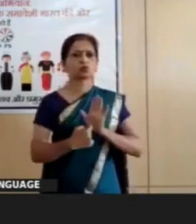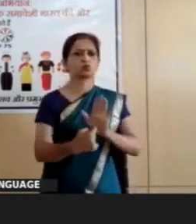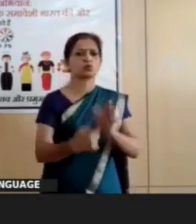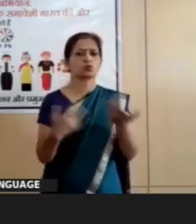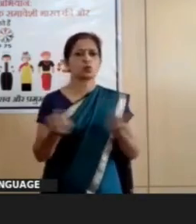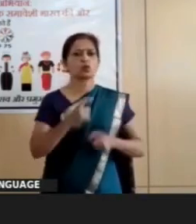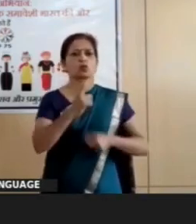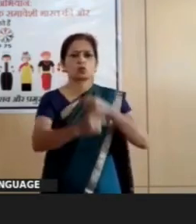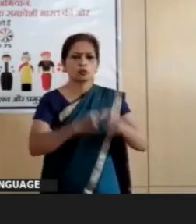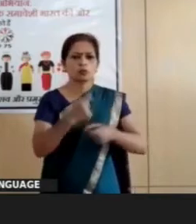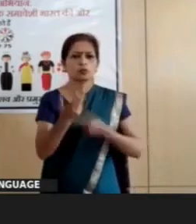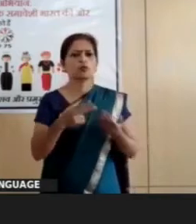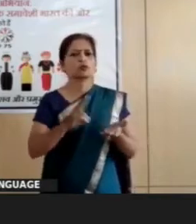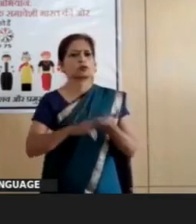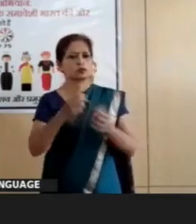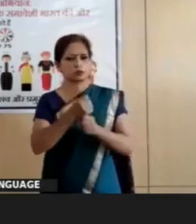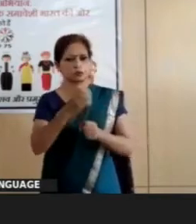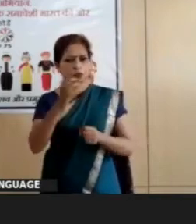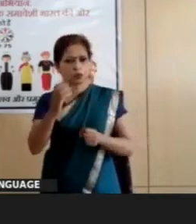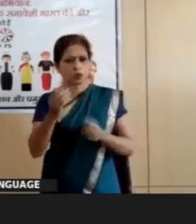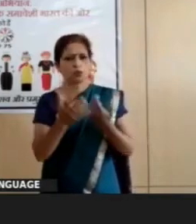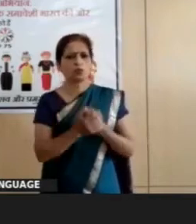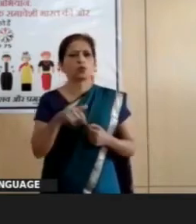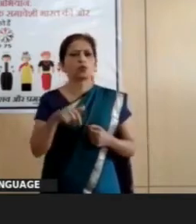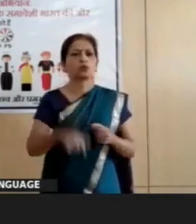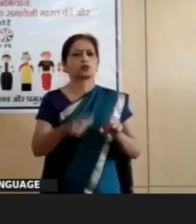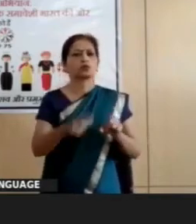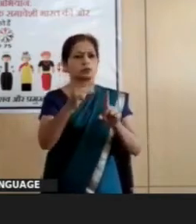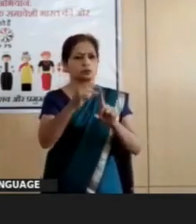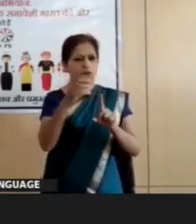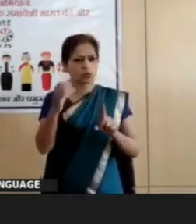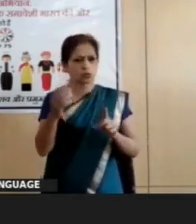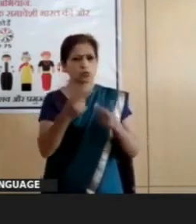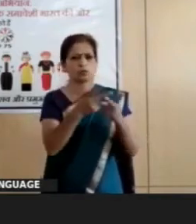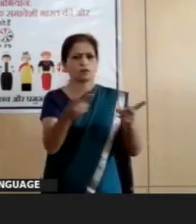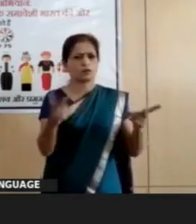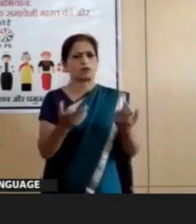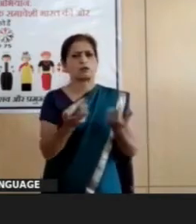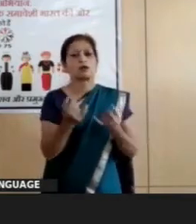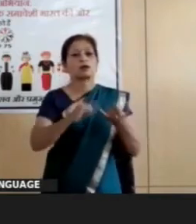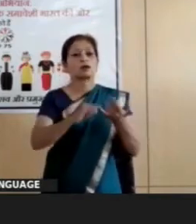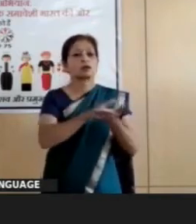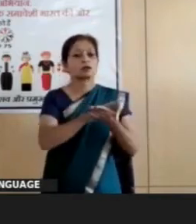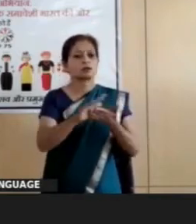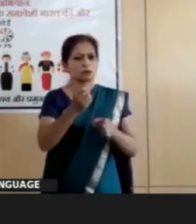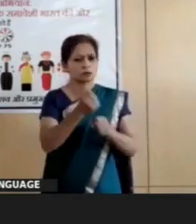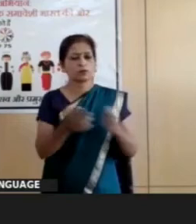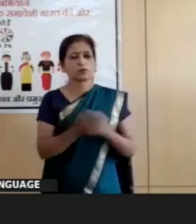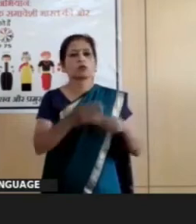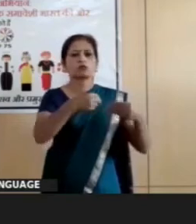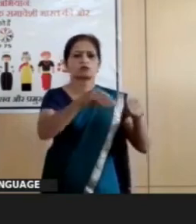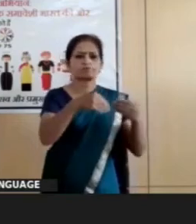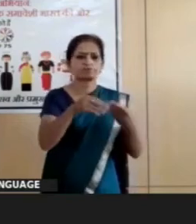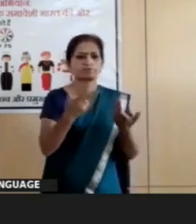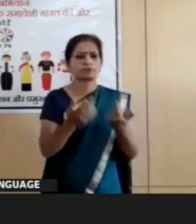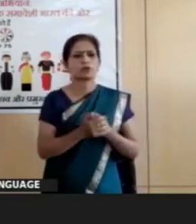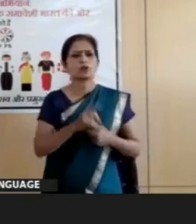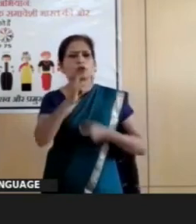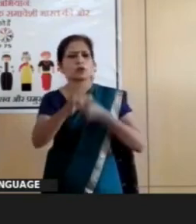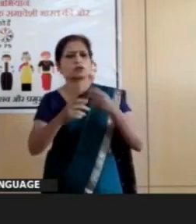आउटलेट, सहकारिता संघ, इसका अलावा केंद्र और राज्य सरकार संस्था, DPO, सेल्फ हेल्प